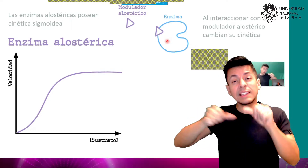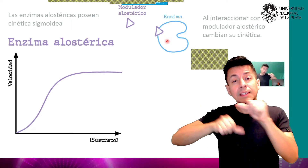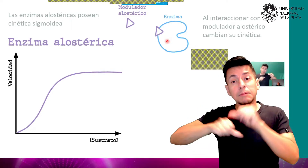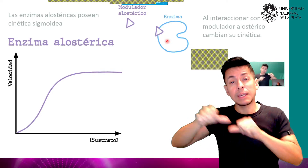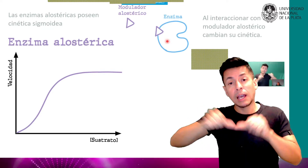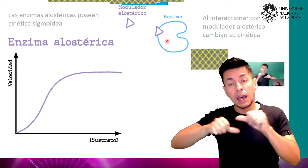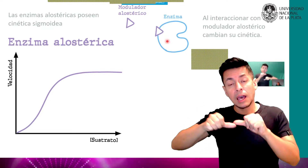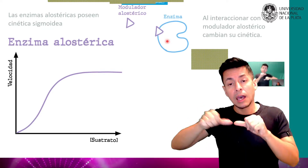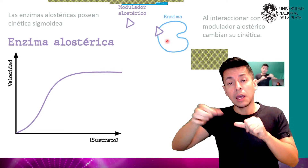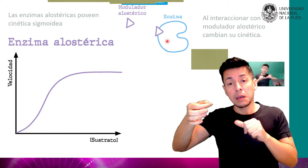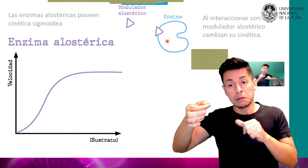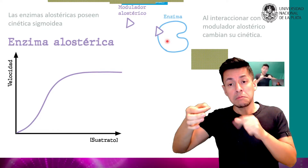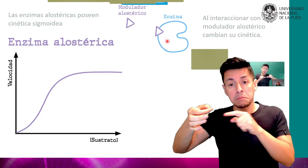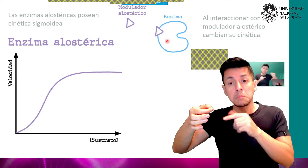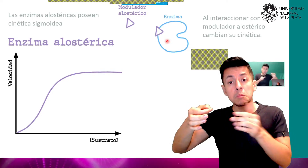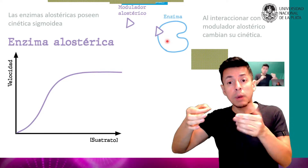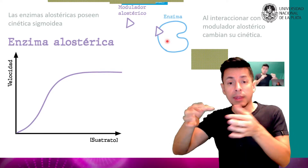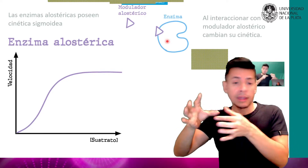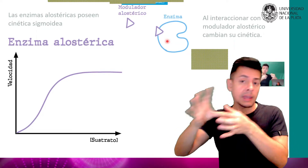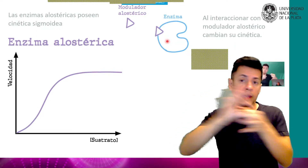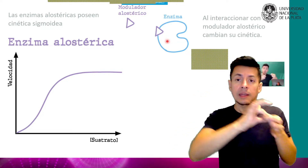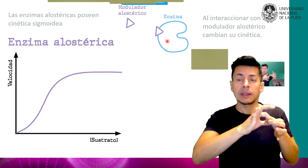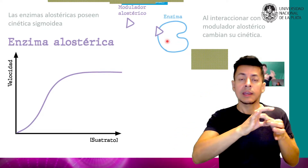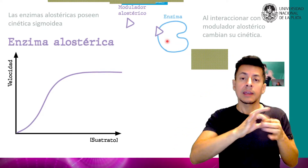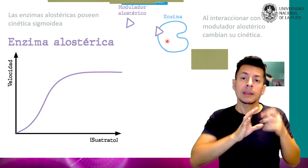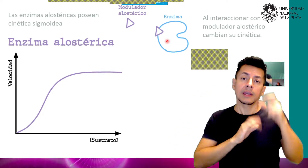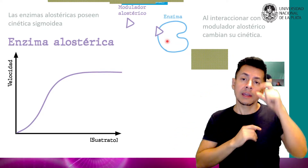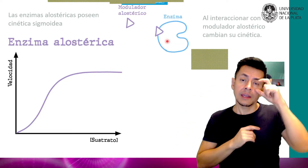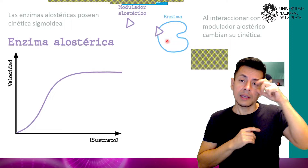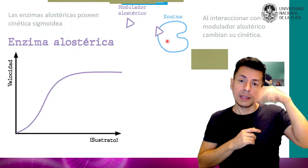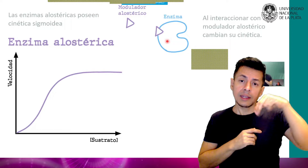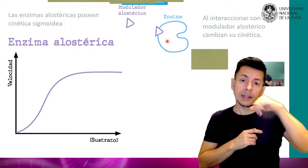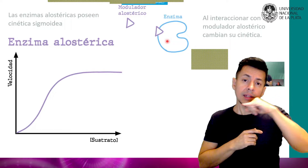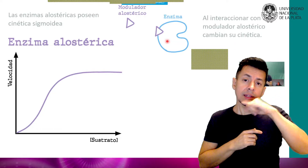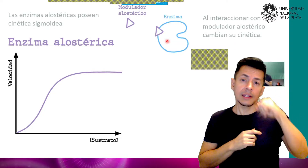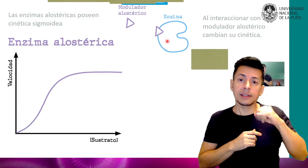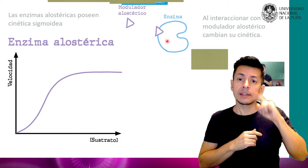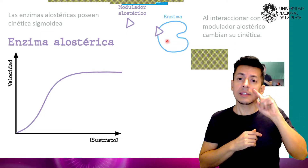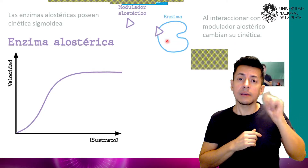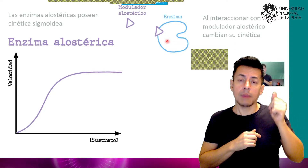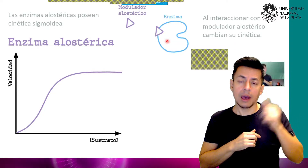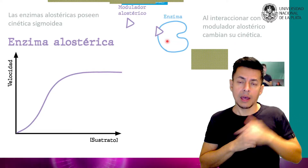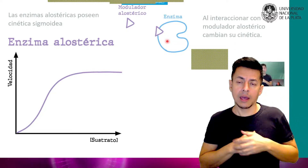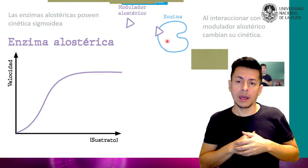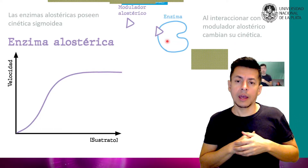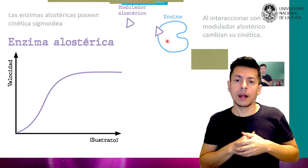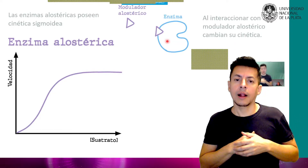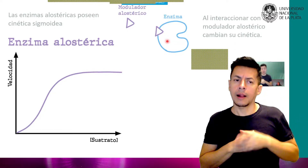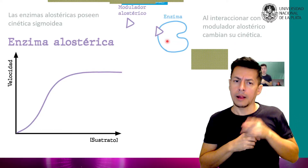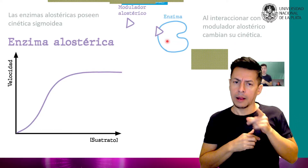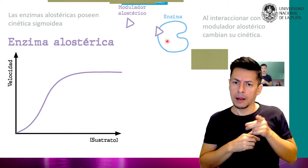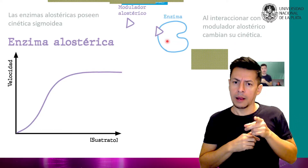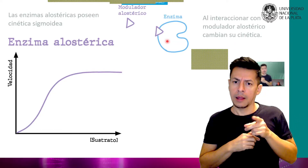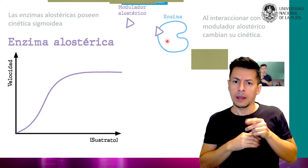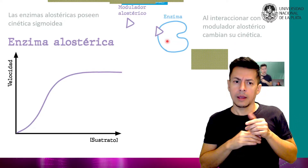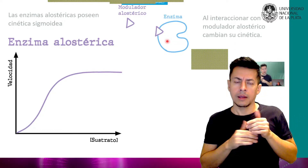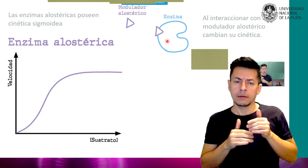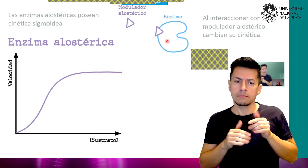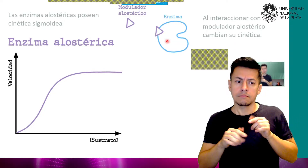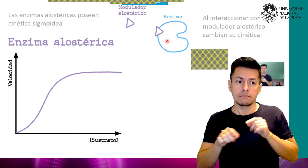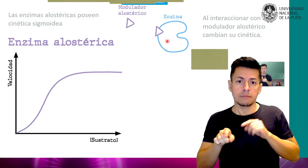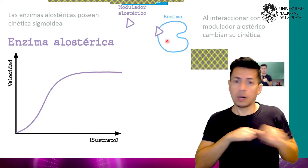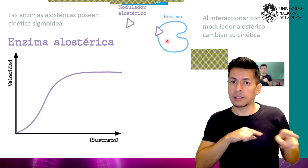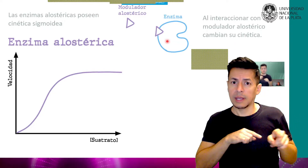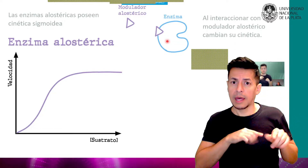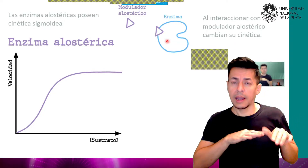puede interaccionar con la enzima, puede unirse a la enzima y cambiar la velocidad de reacción.